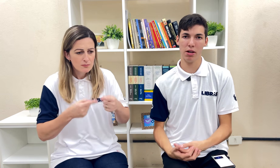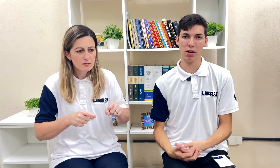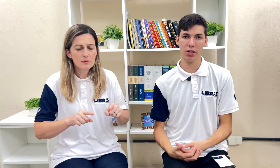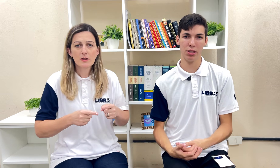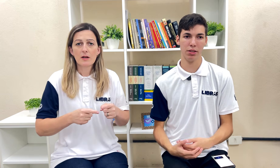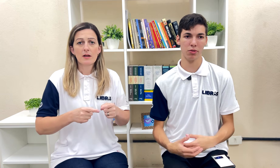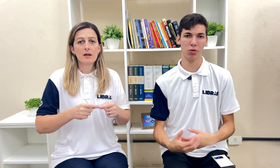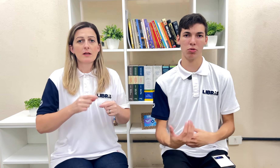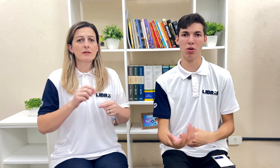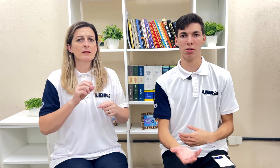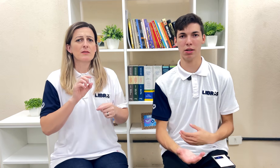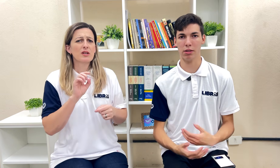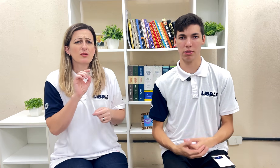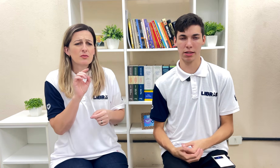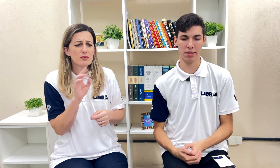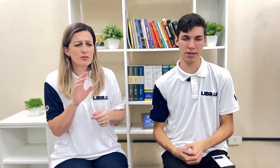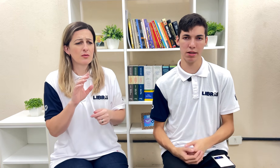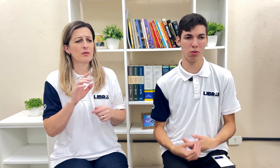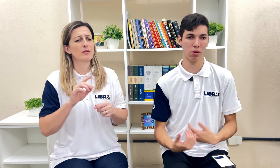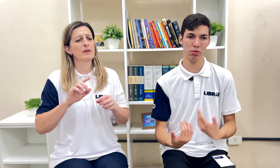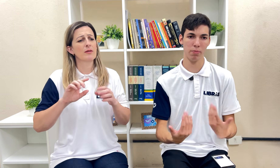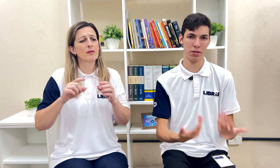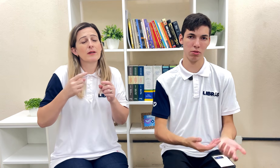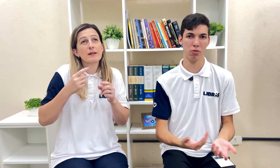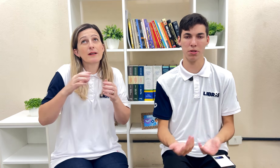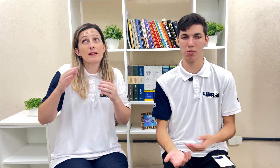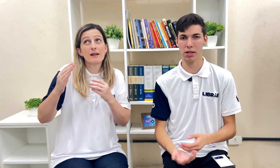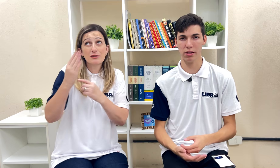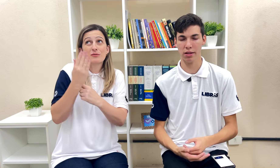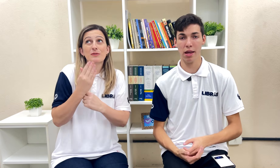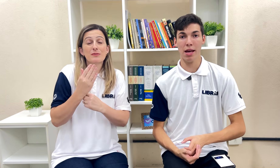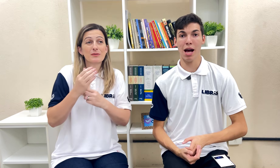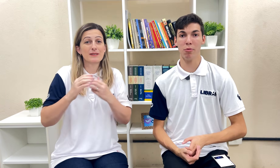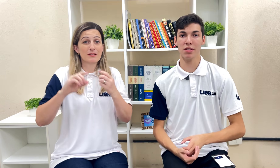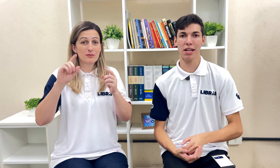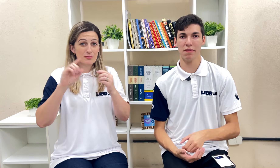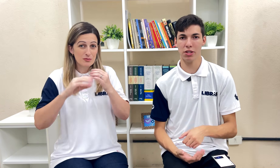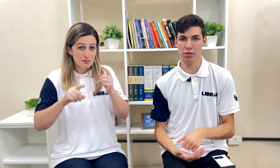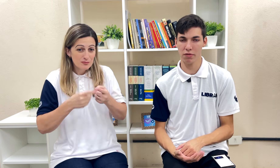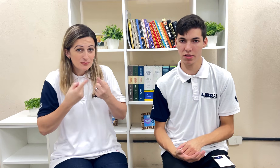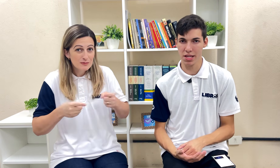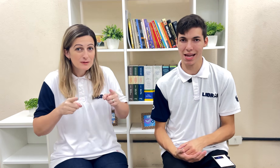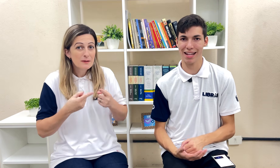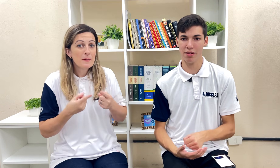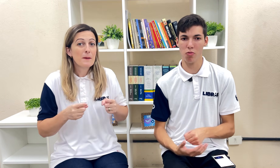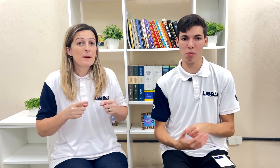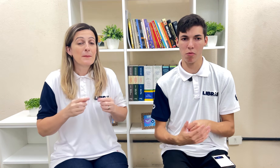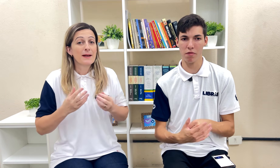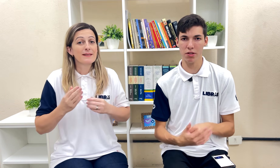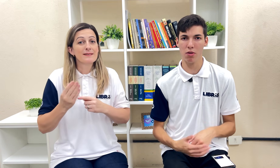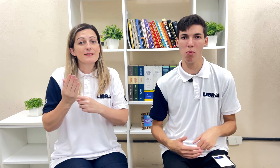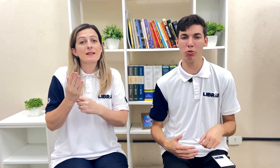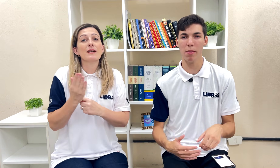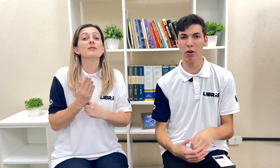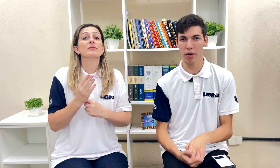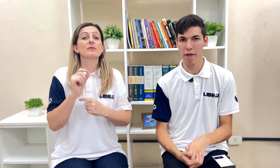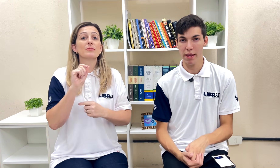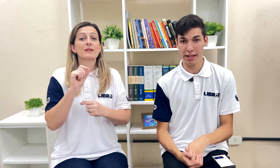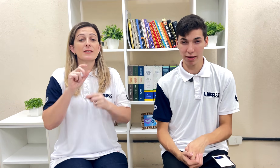hora de, quando toca a canção, quando o pastor ou o bispo canta, a música ela vai ajudar você a ter um visual muito maior. Então,